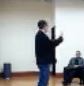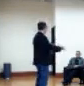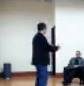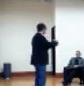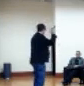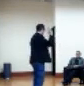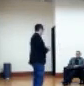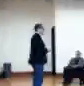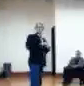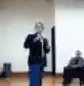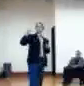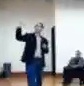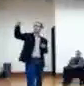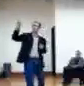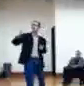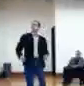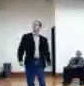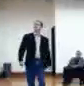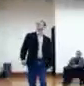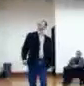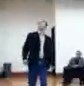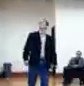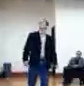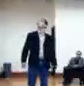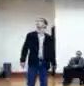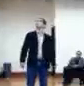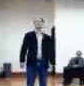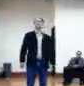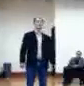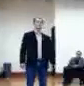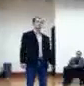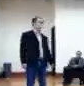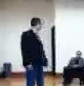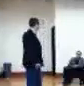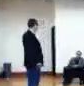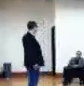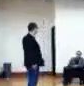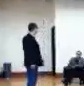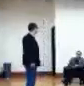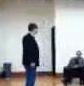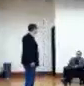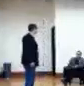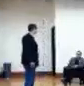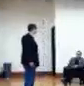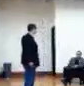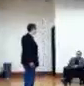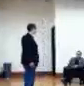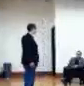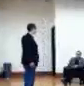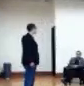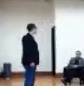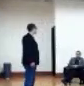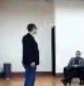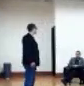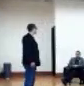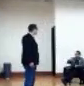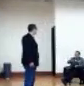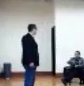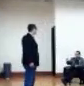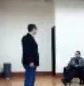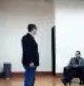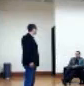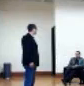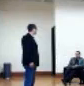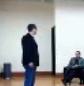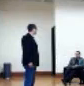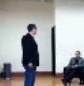digamos No digamos alguien así. tenemos, porque aquí estamos hablando de que vamos a dar la palabra, pero la palabra trae un concepto, y el concepto